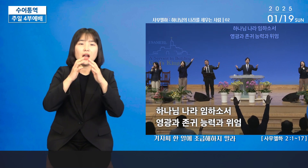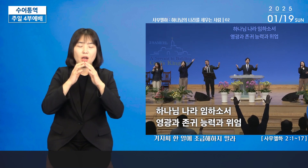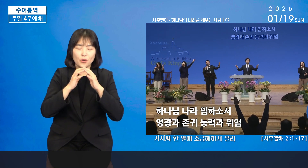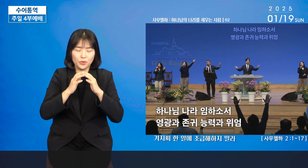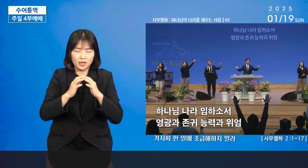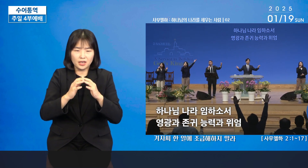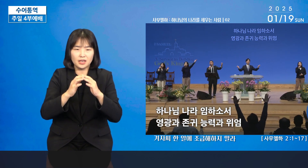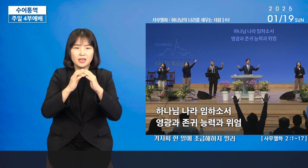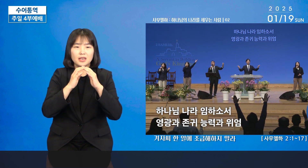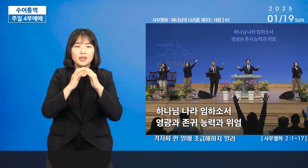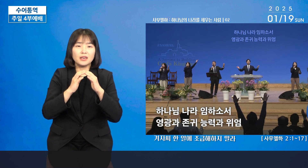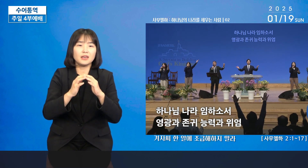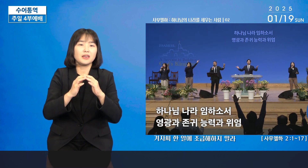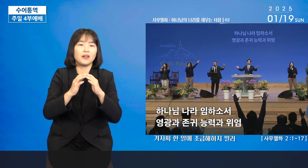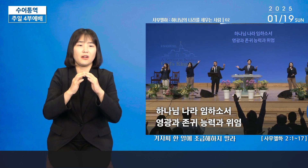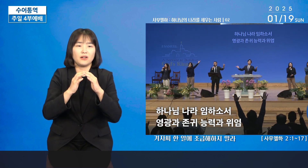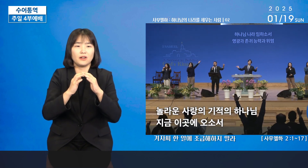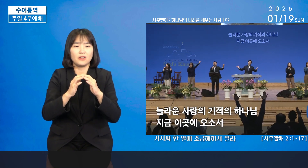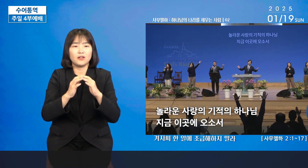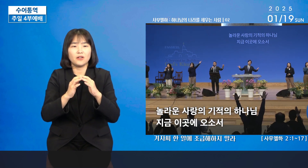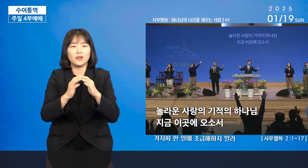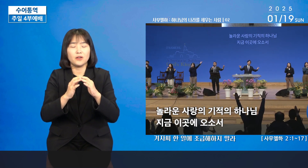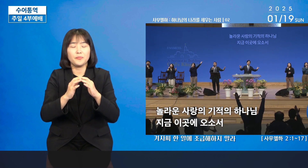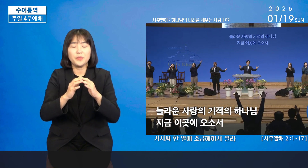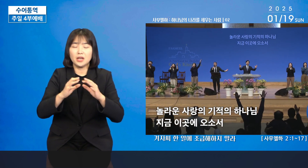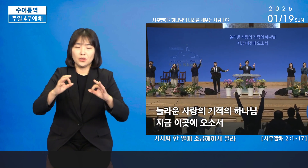능력과 위엄